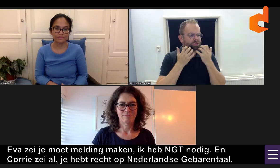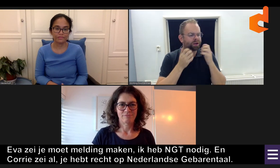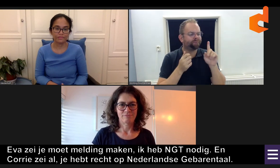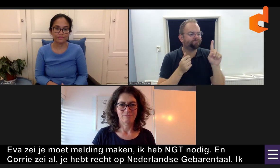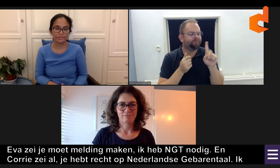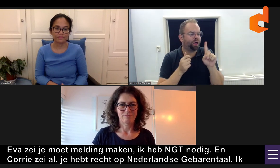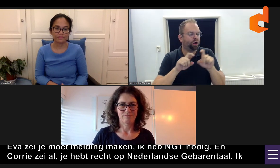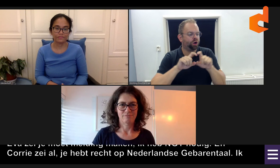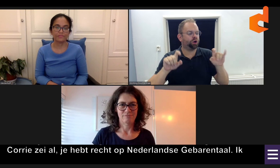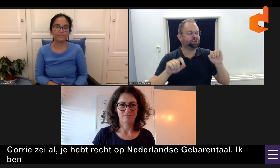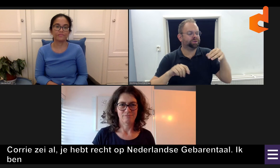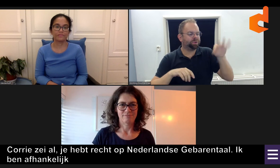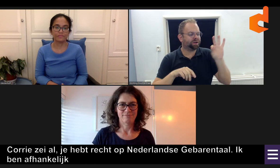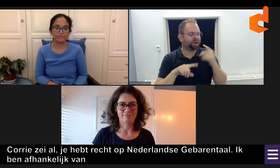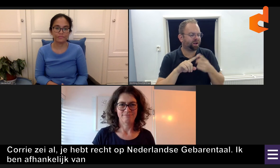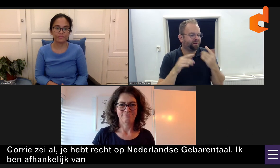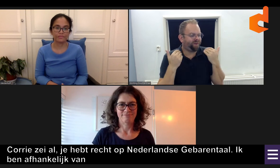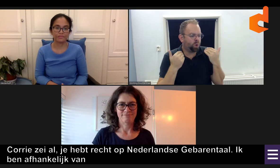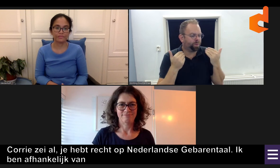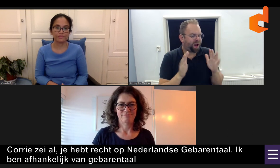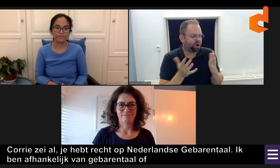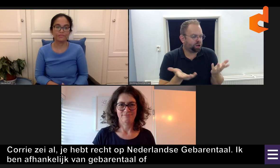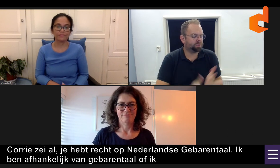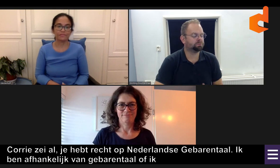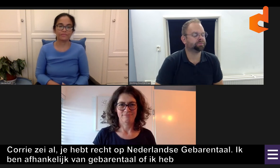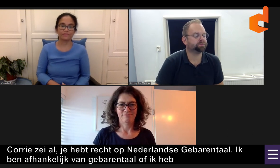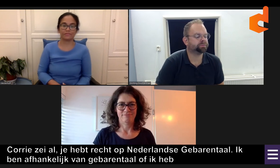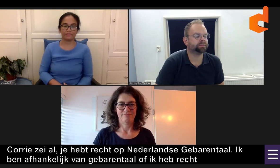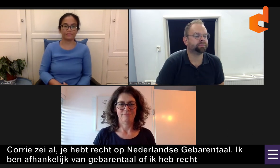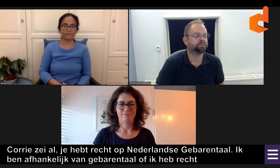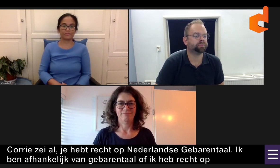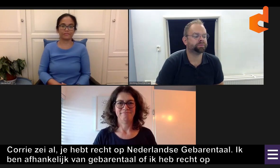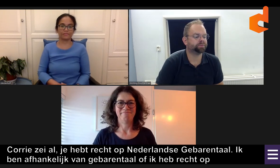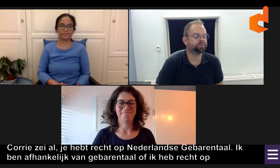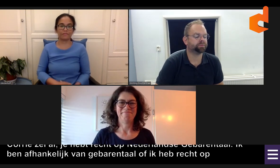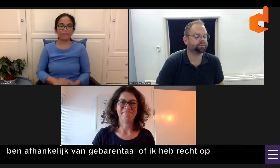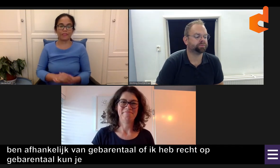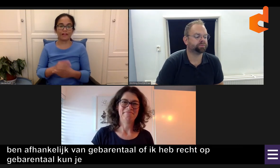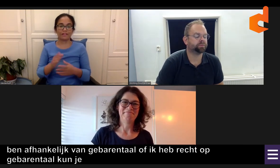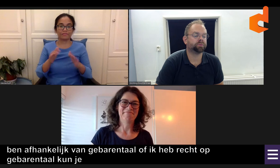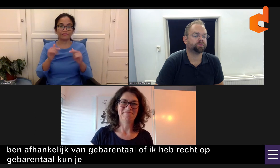heb recht op gebarentaal. Kunnen jullie uitleggen welke manier van spreken beter is en waarom?